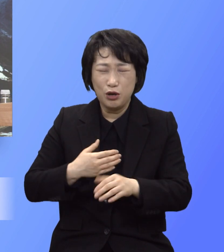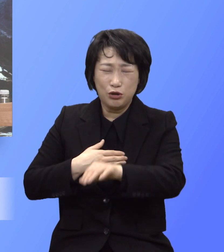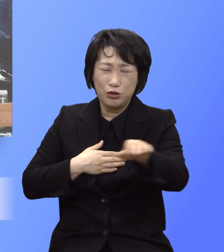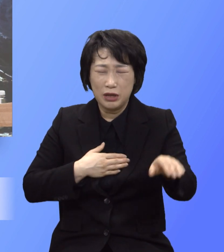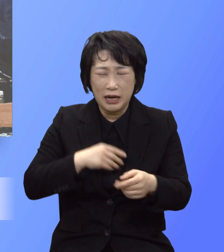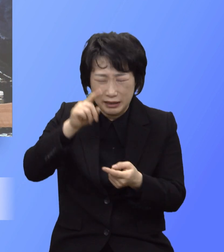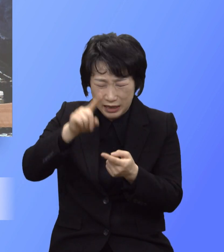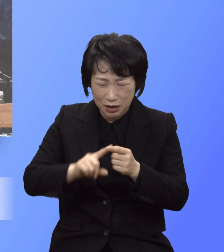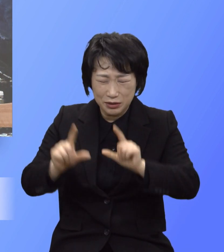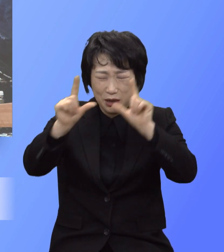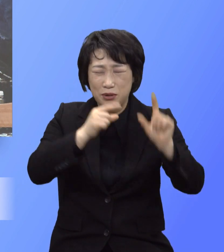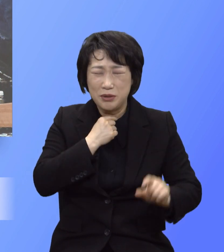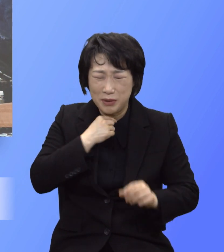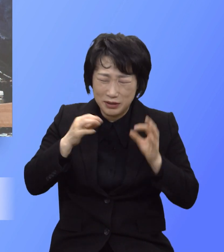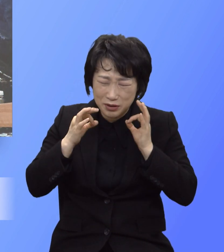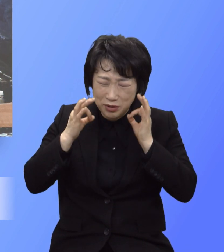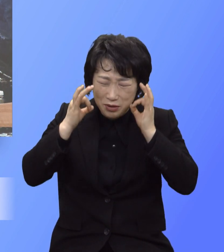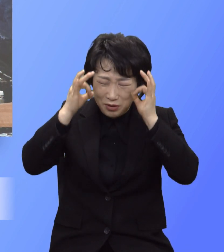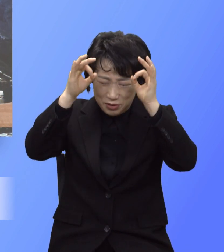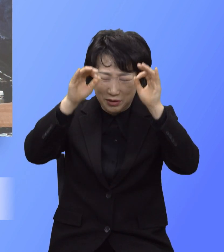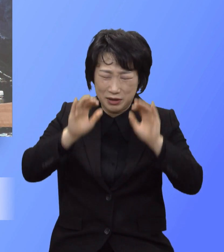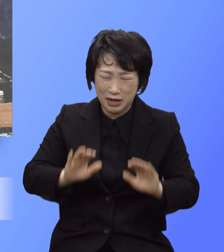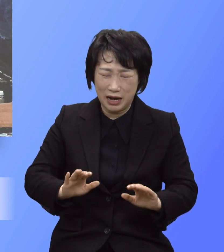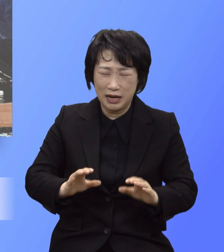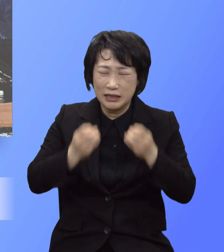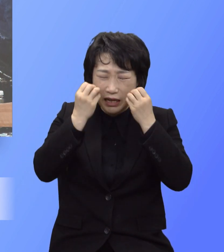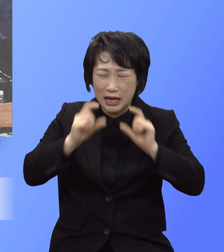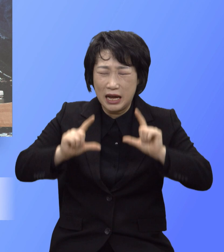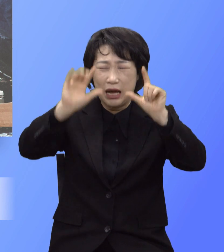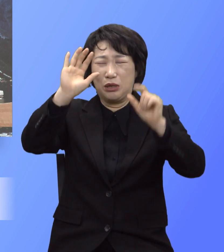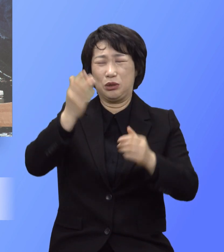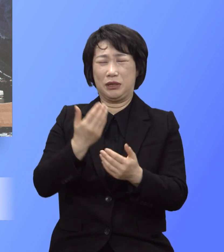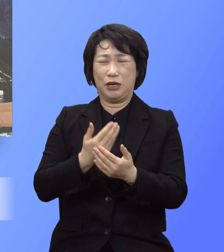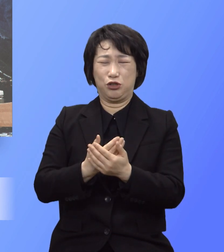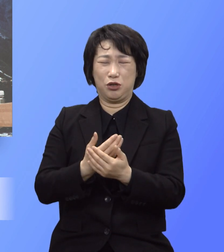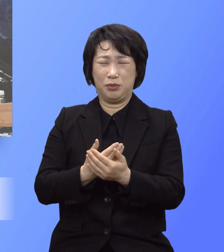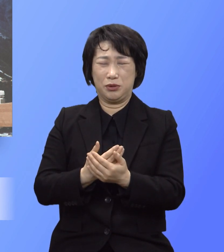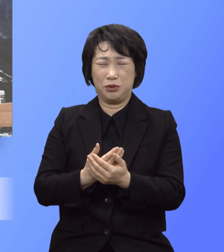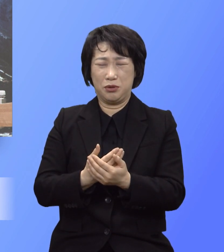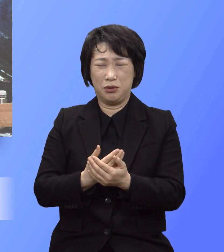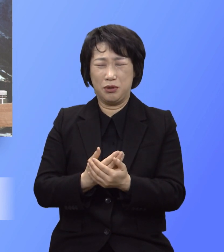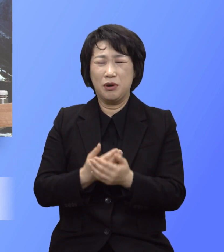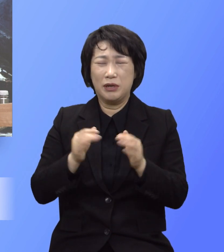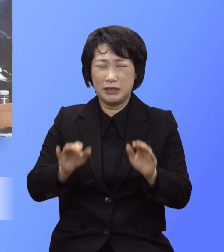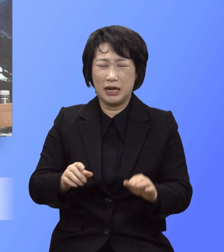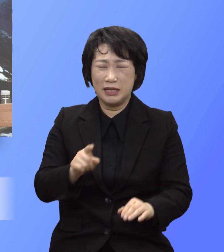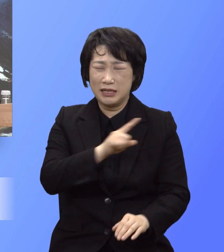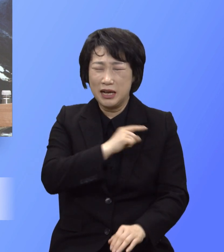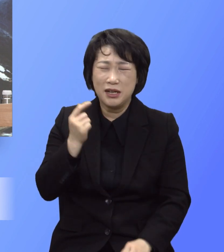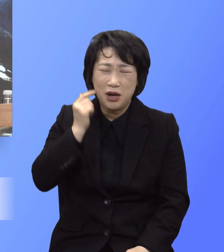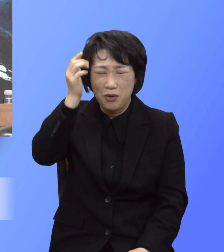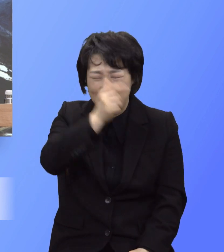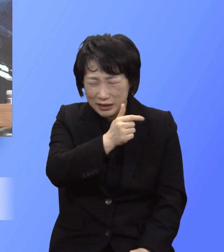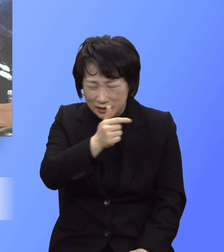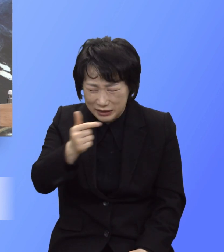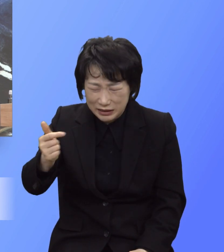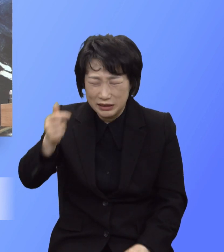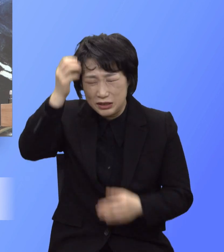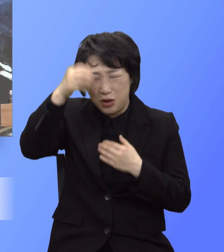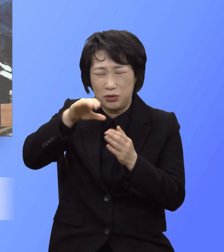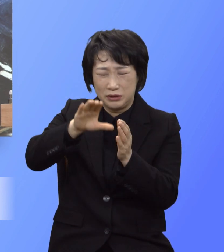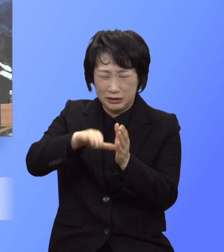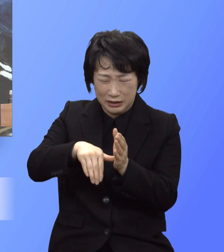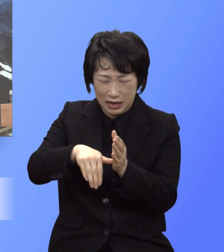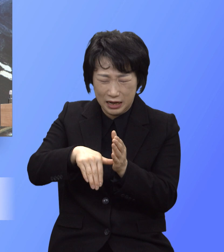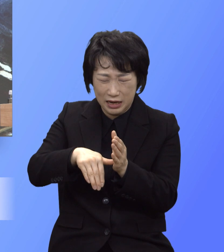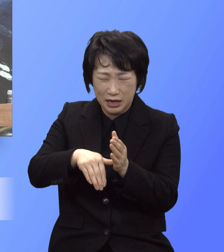저들이 그렇게 살고자 몸부림치는 새해가 되게 하시고 가장 영광스러운 영혼의